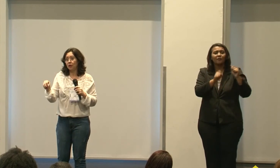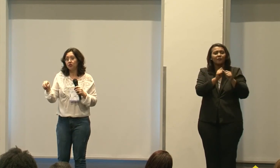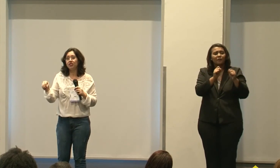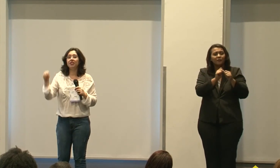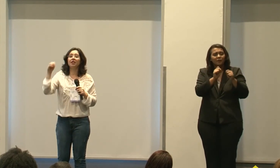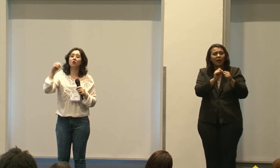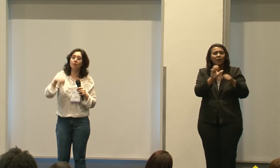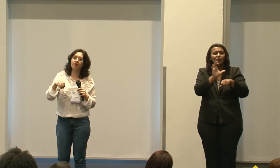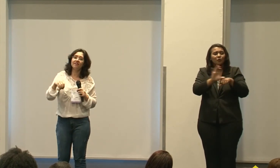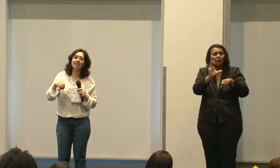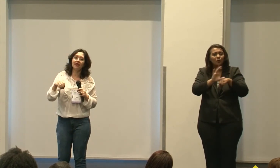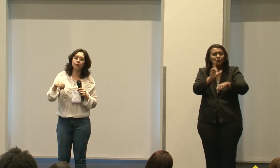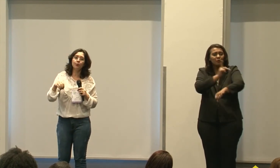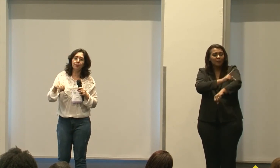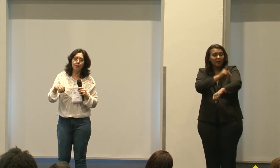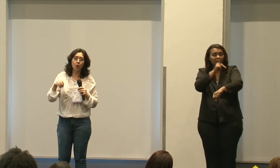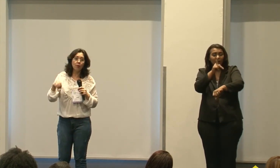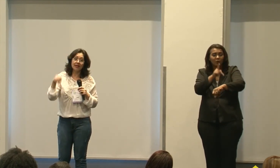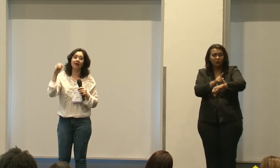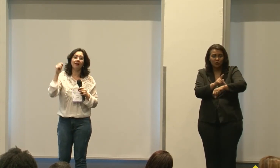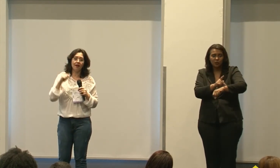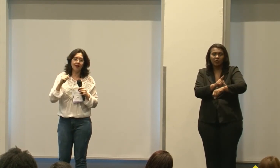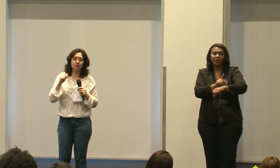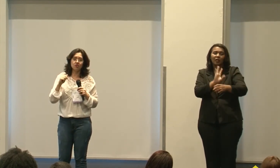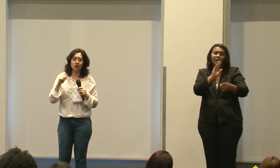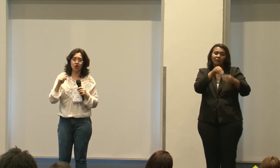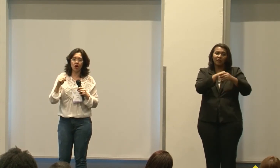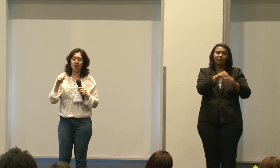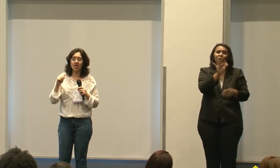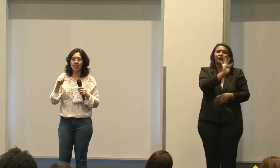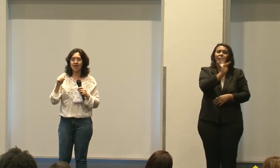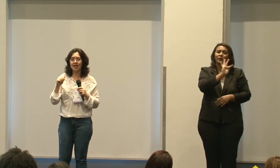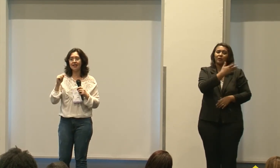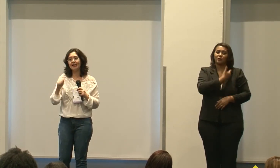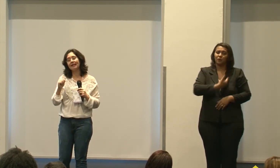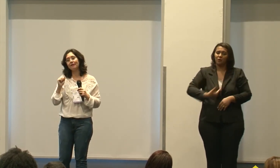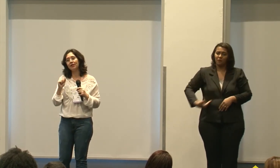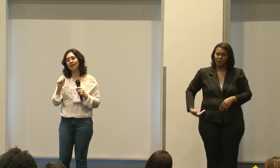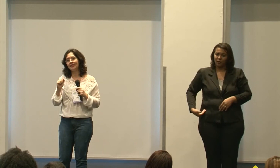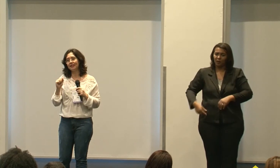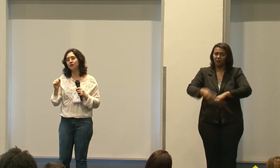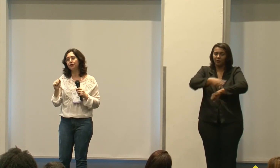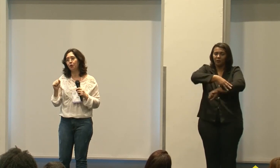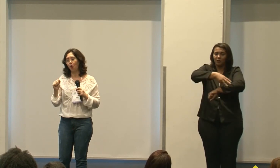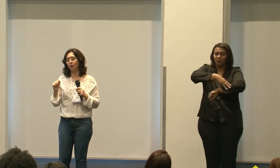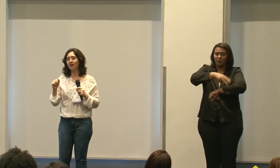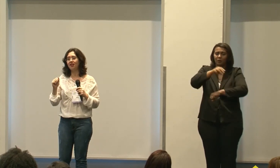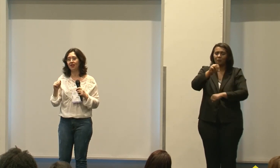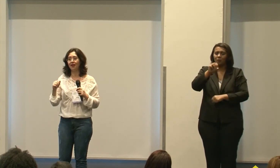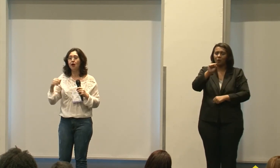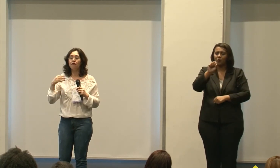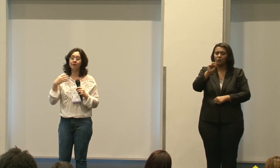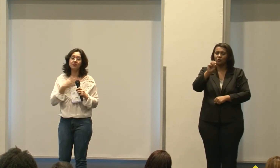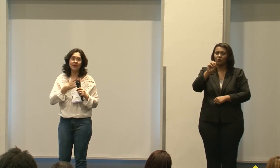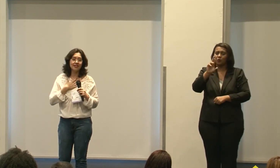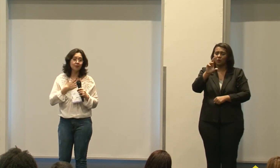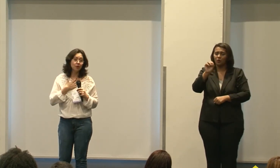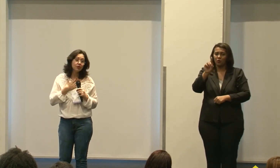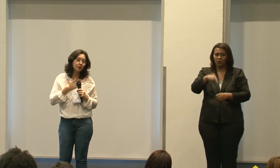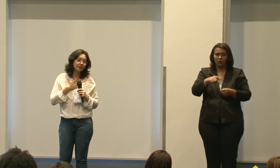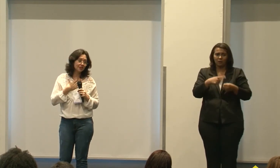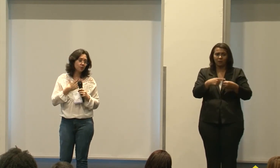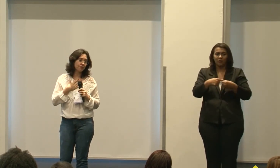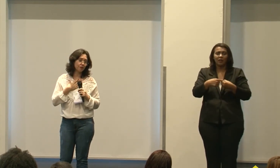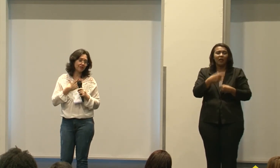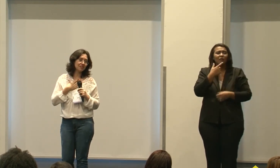de pedagogia numa universidade pública lá em Mossoró, o que ele identificou? Que foi uma experiência